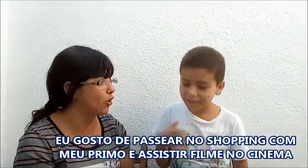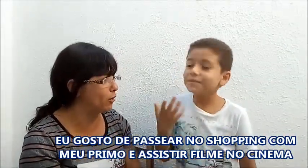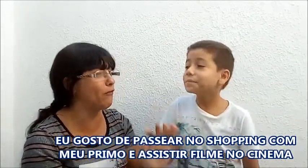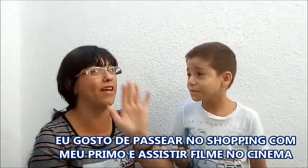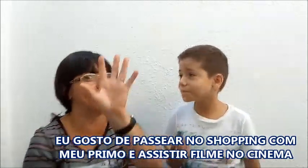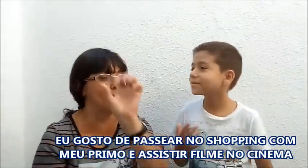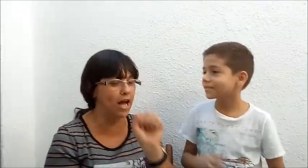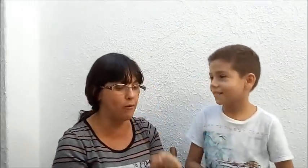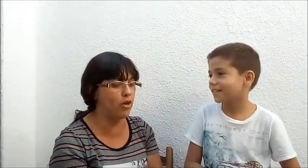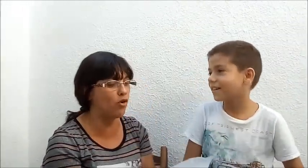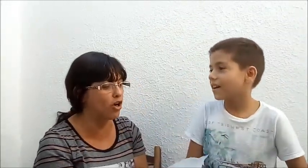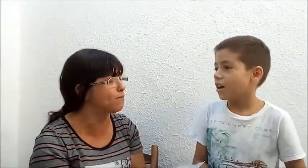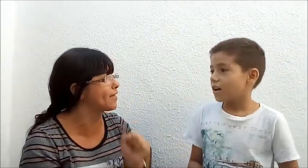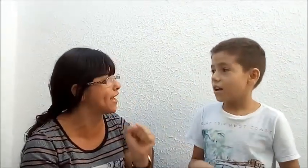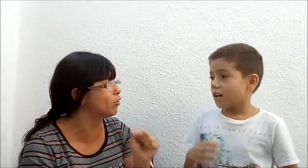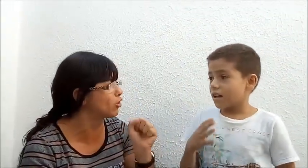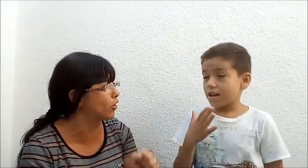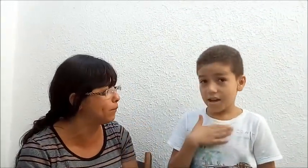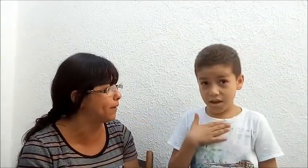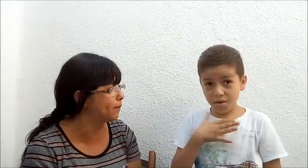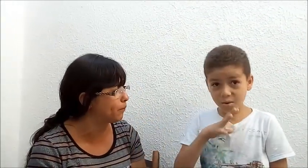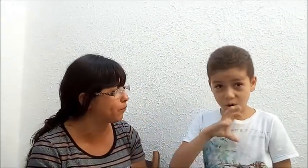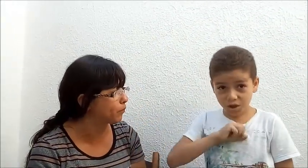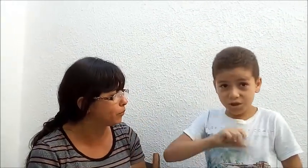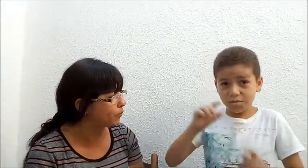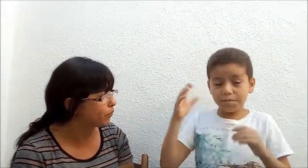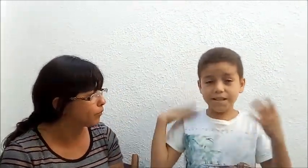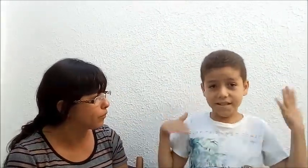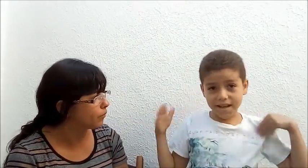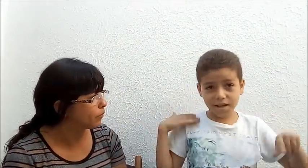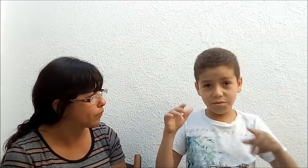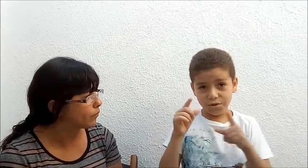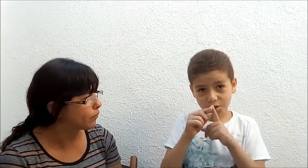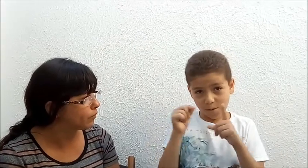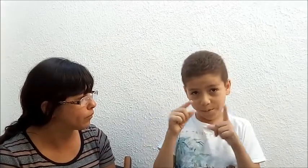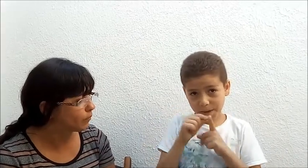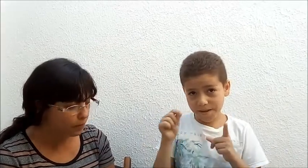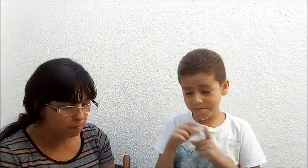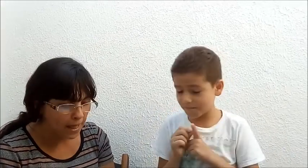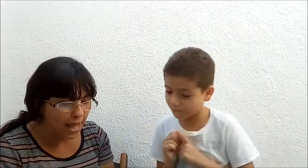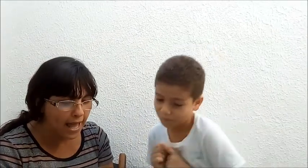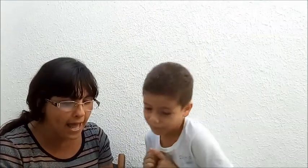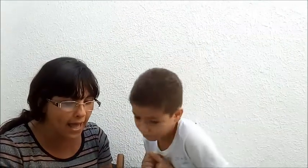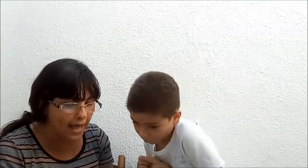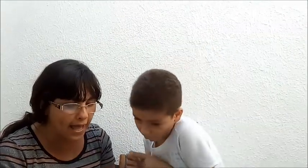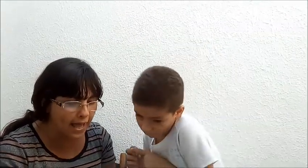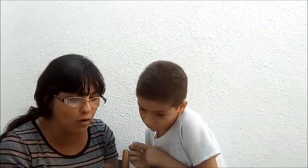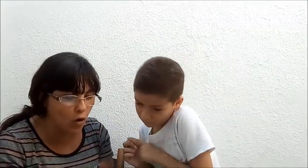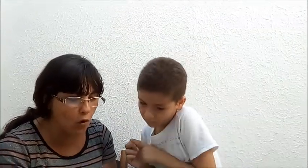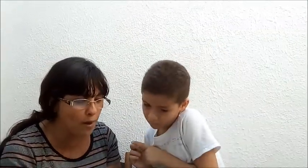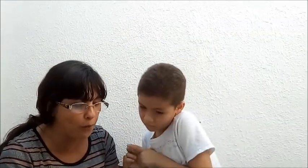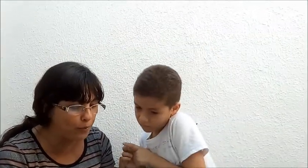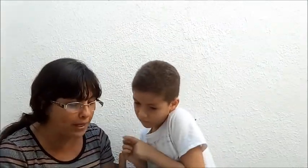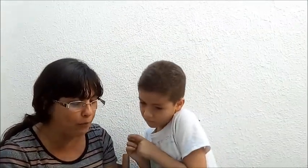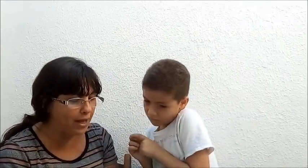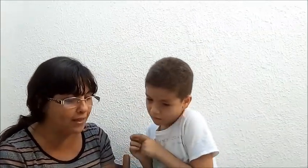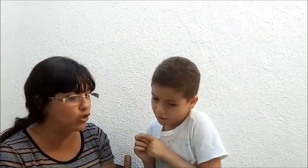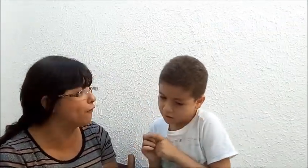shopping. Vamos fazer com calma. Eu gosto de passear no shopping. É, com meu primo e assistir